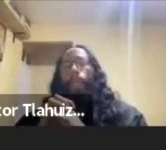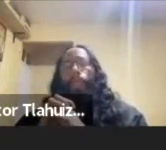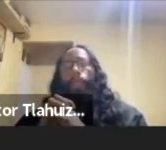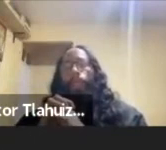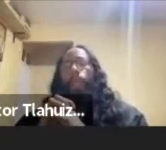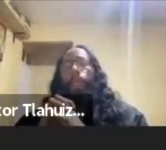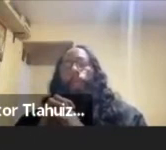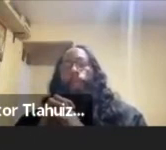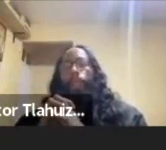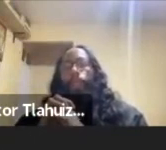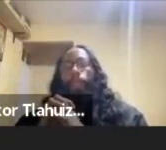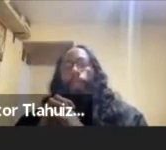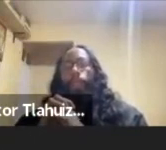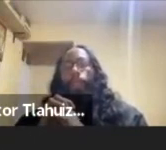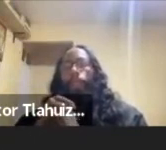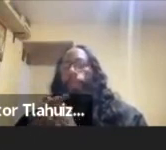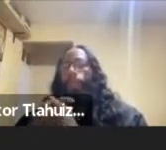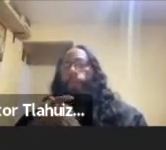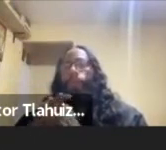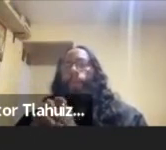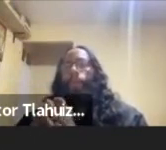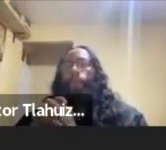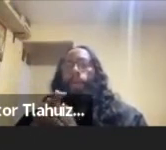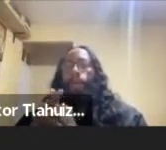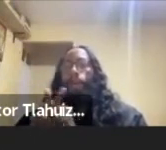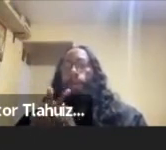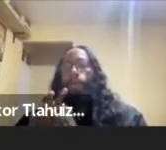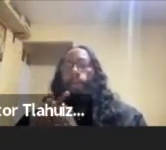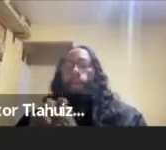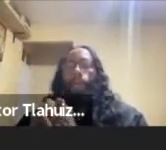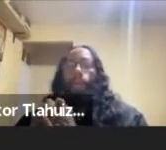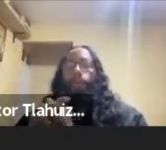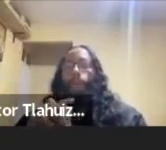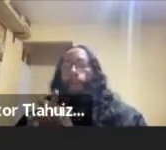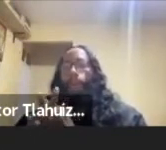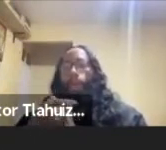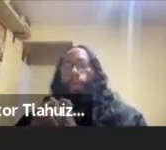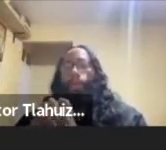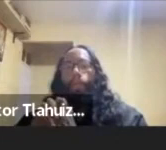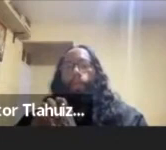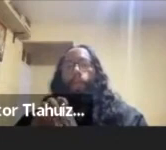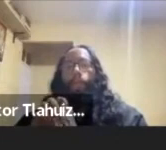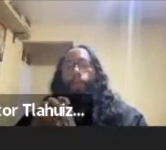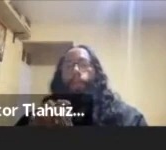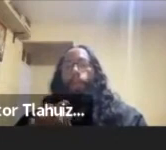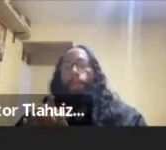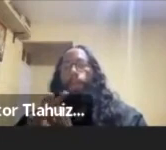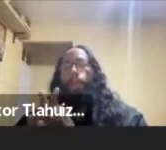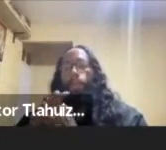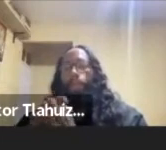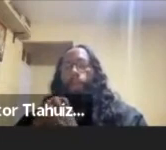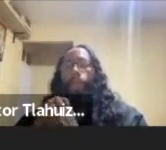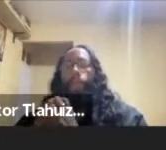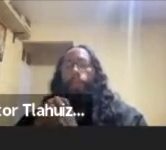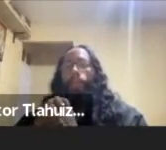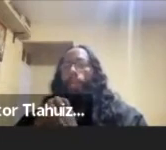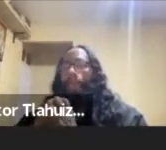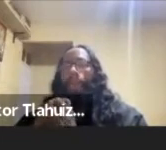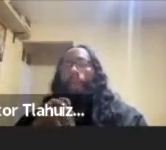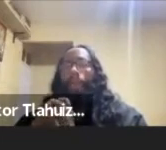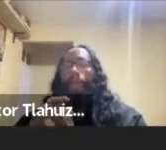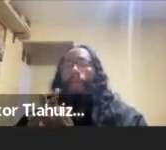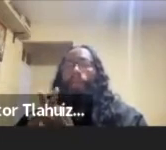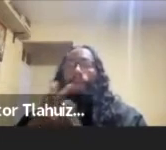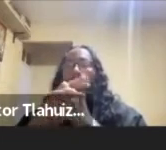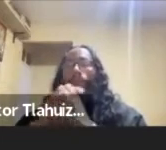with the Stars, este programa en el cual las estrellas bailan con el público y pues